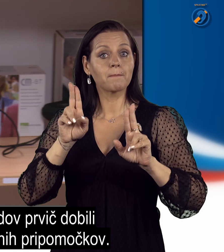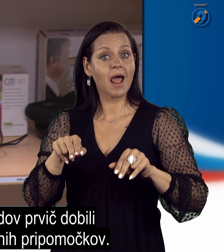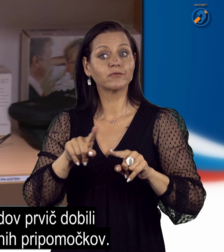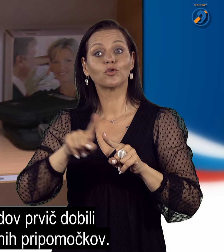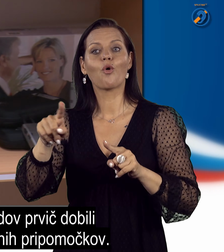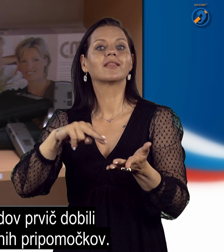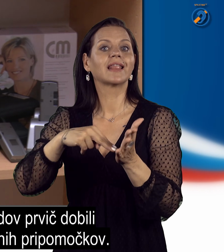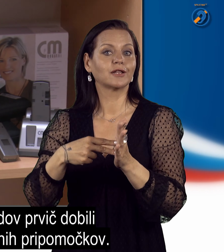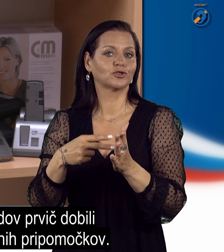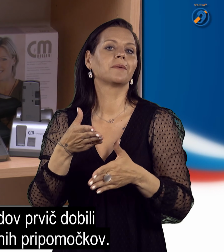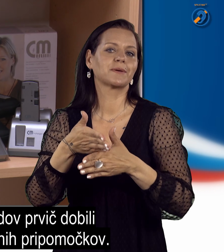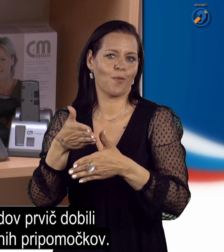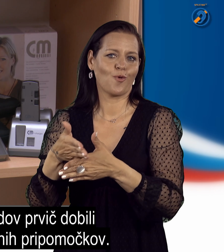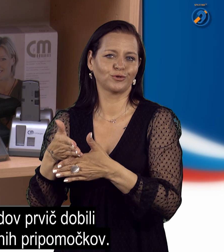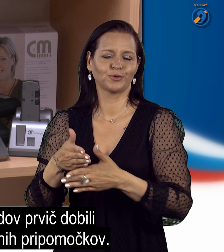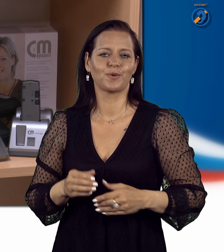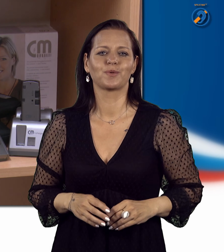tehničnih pripomočkov.